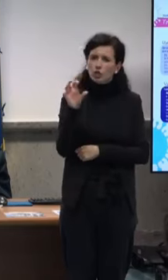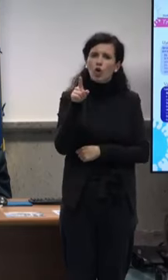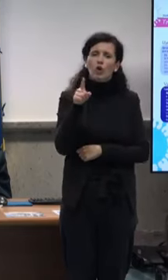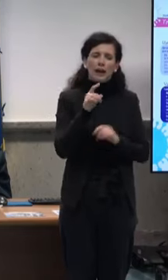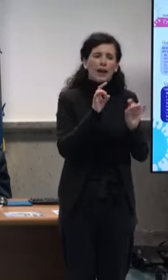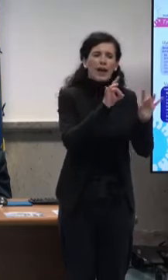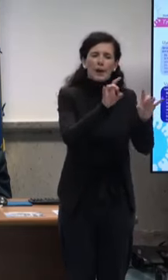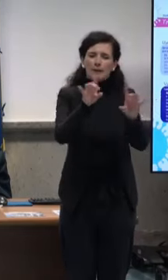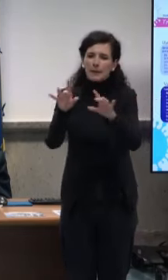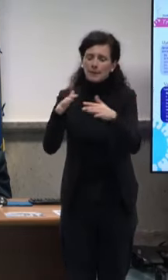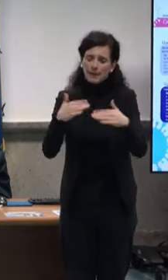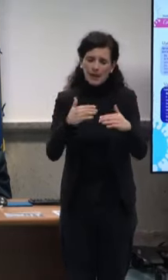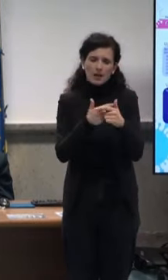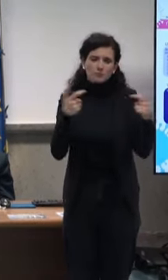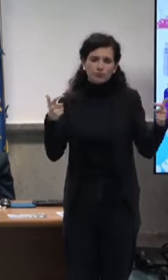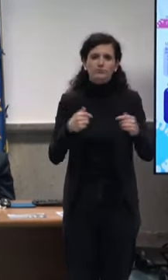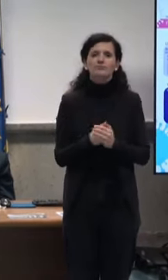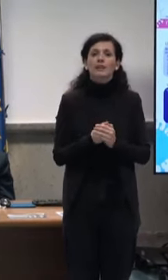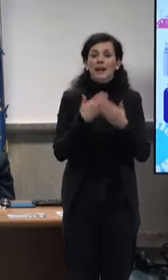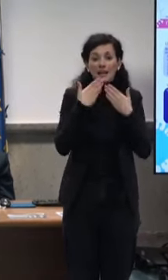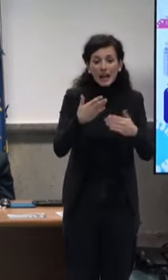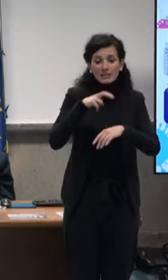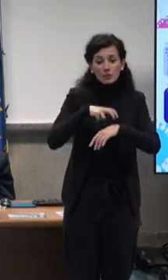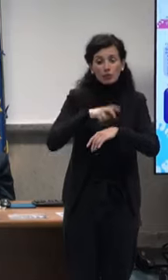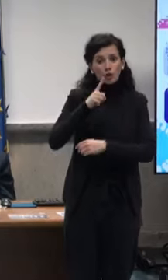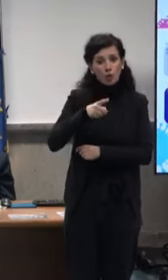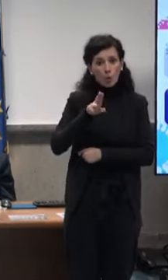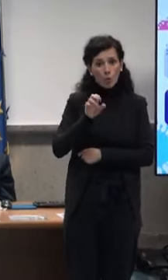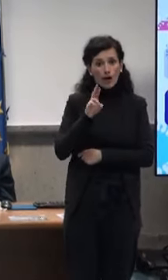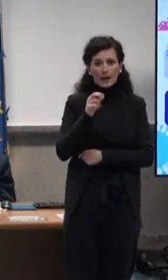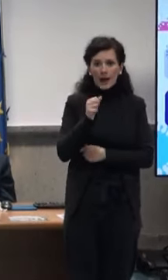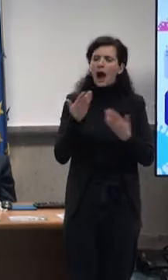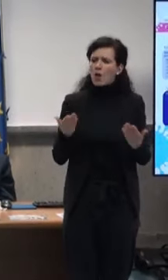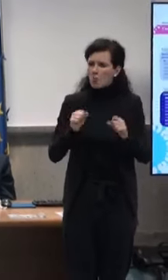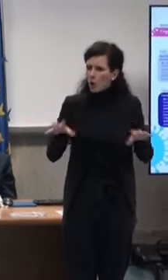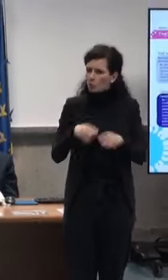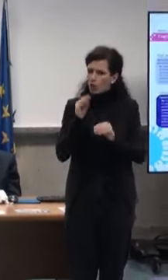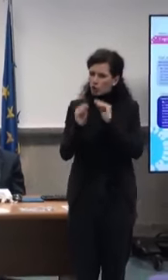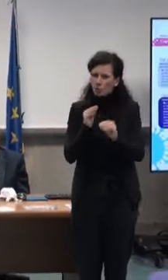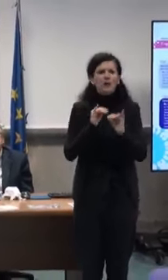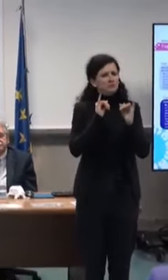devastante grazie grazie al dottor berna che passiamo alle domande